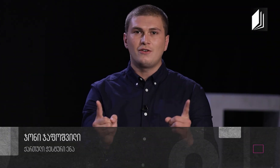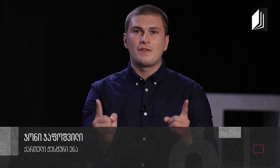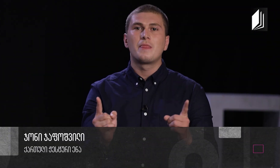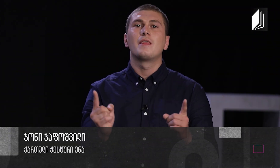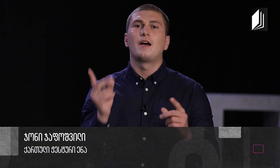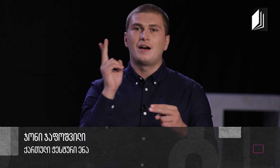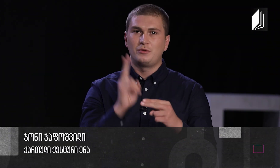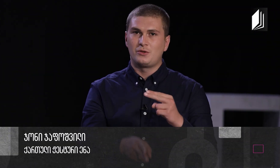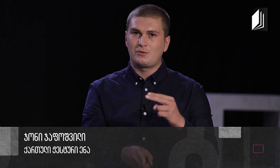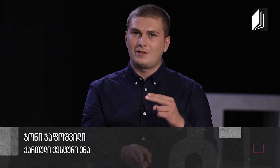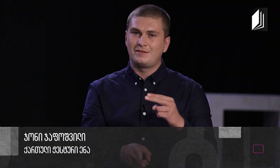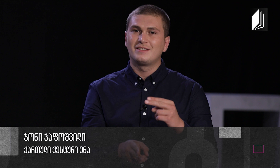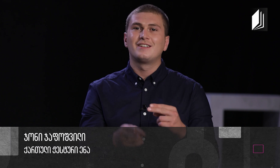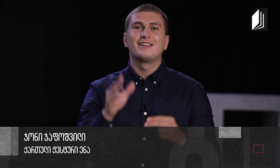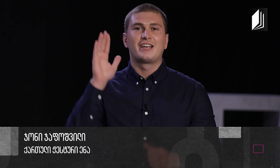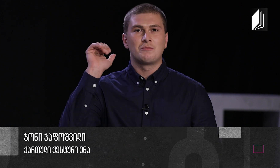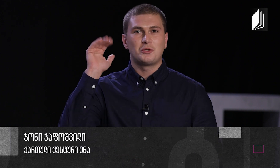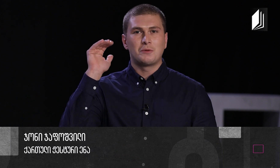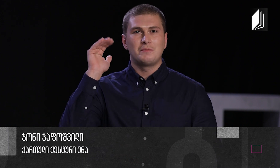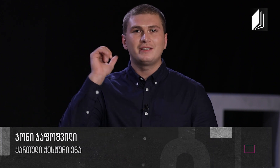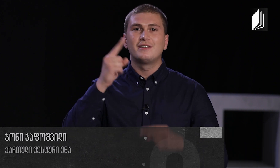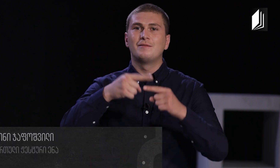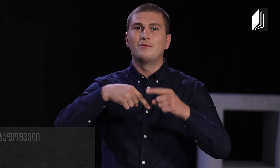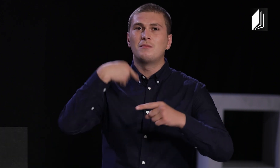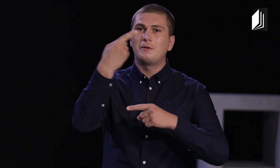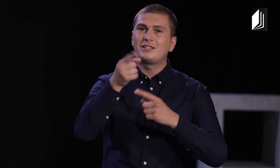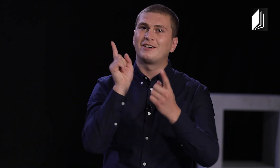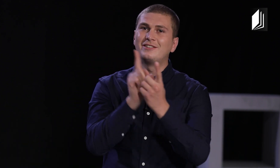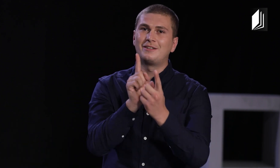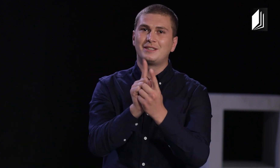განკუთვნილი დრო ამოიწურა. გემშვიდობებით მომავალ შეხვედრამდე.